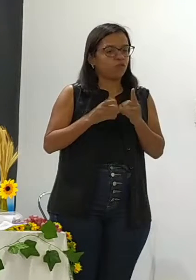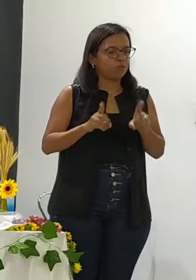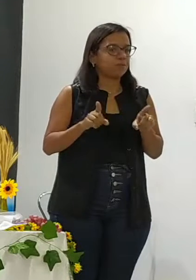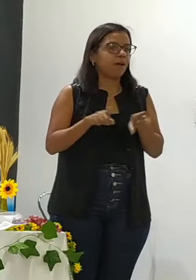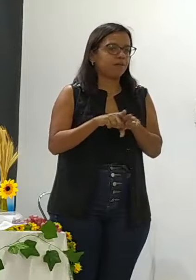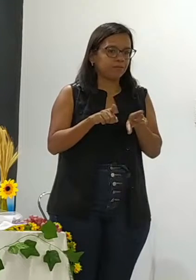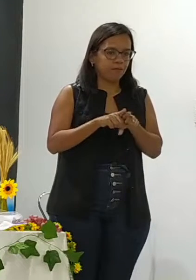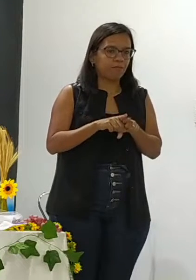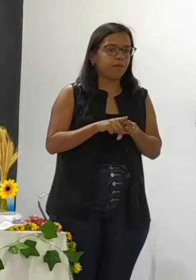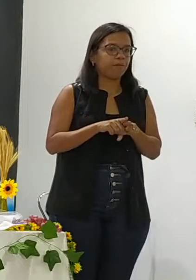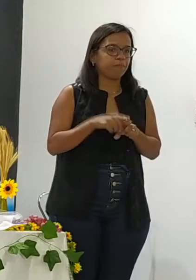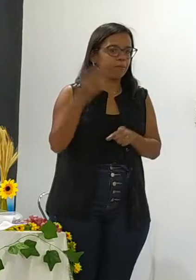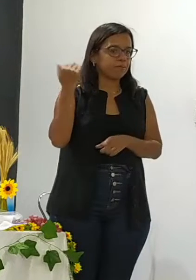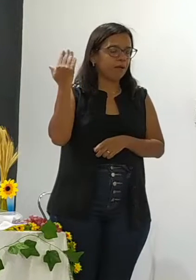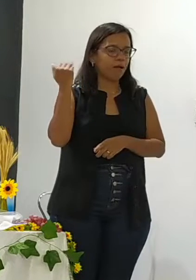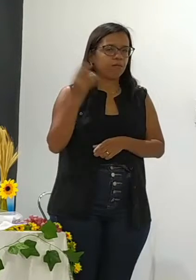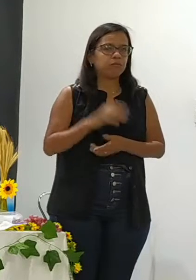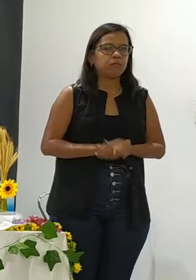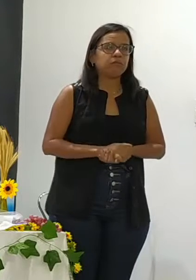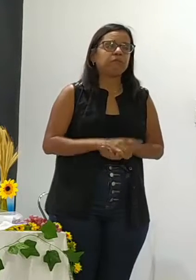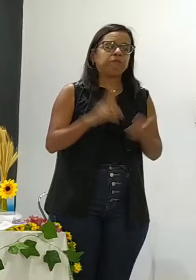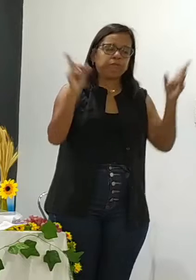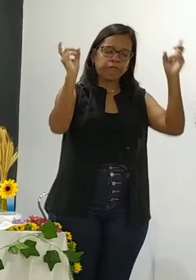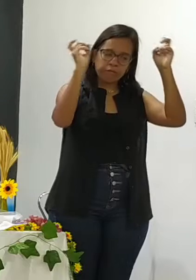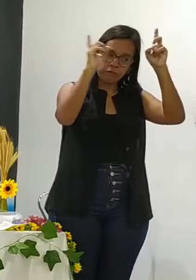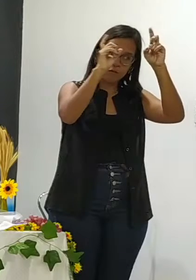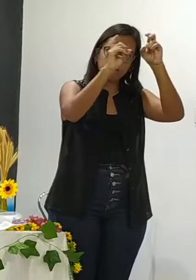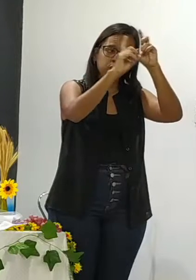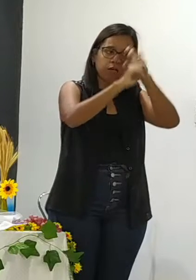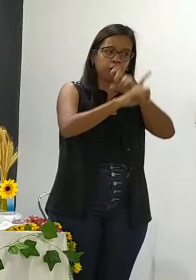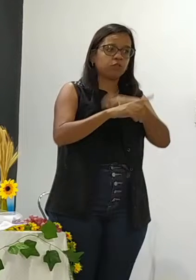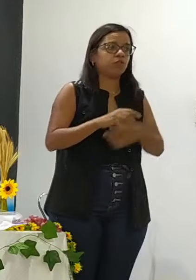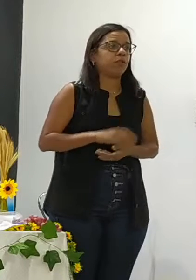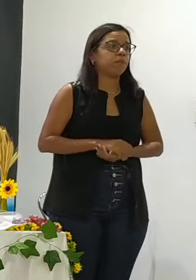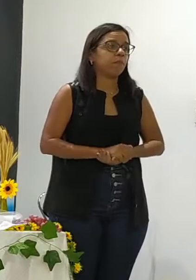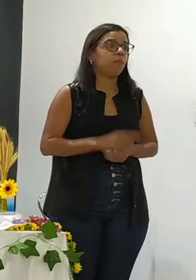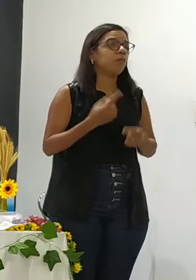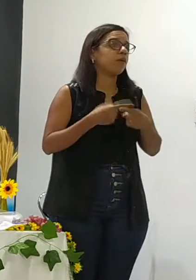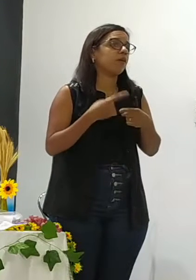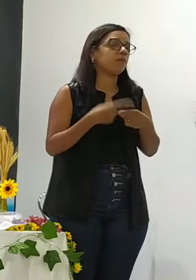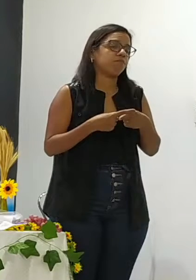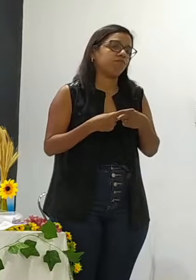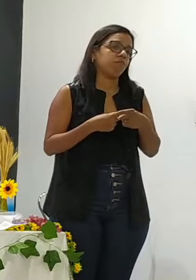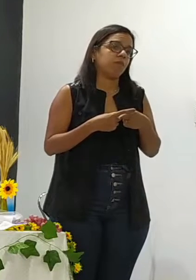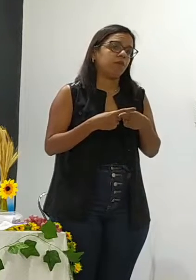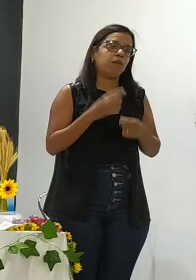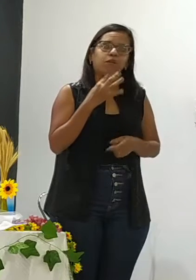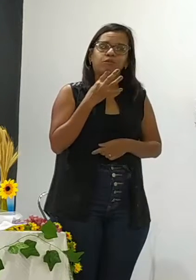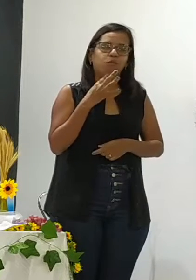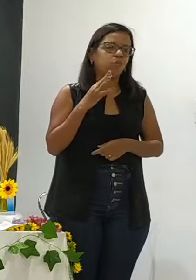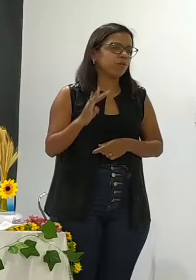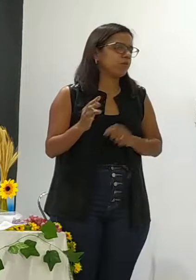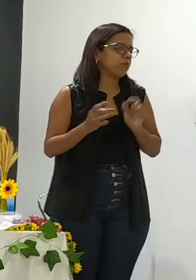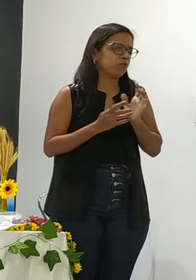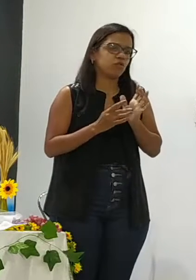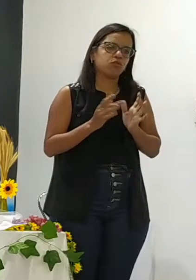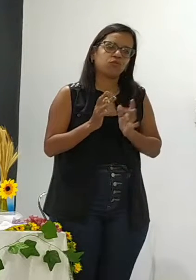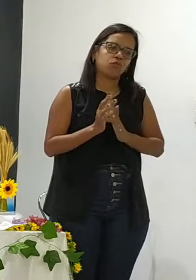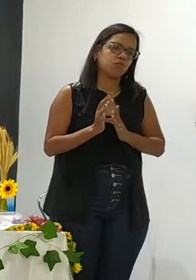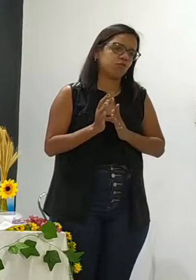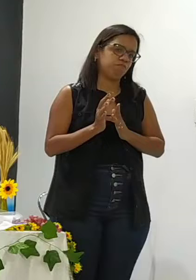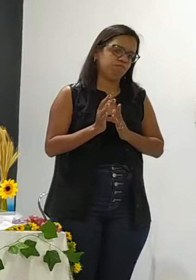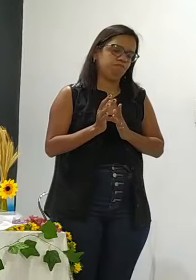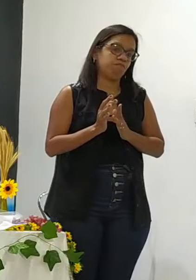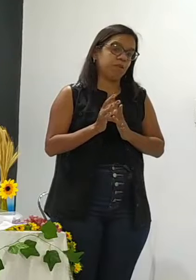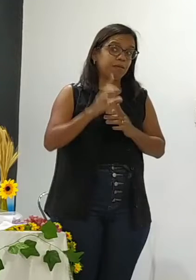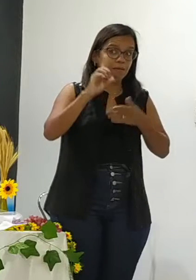separado. Naquela época foi uma dificuldade muito grande. Sabe por quê, querido? Porque eu não conhecia Jesus, esse